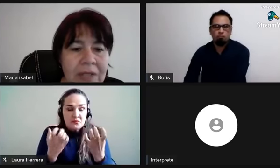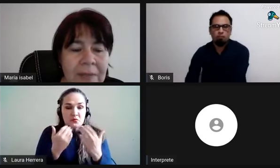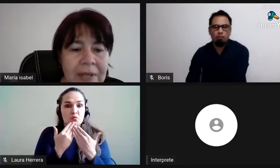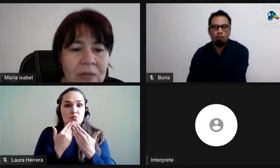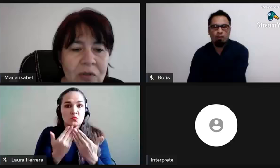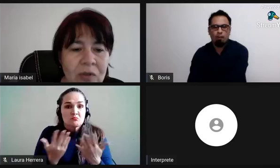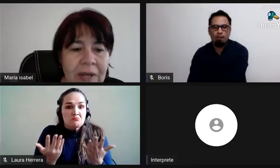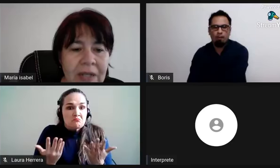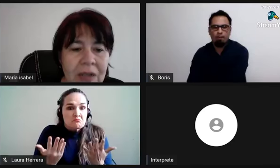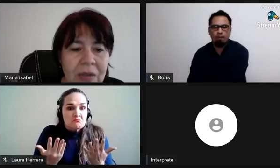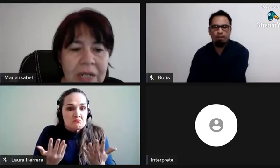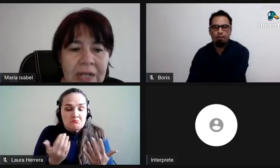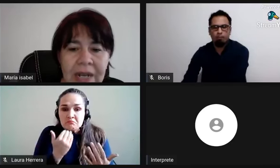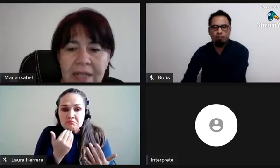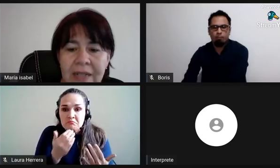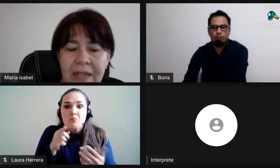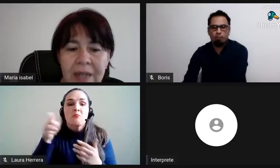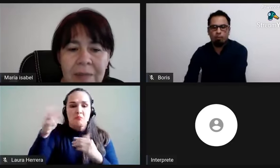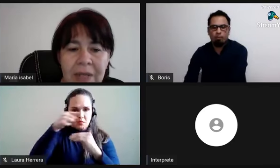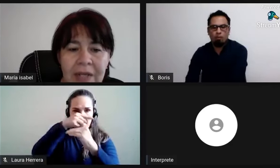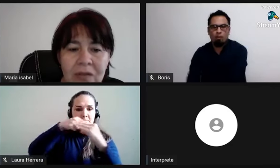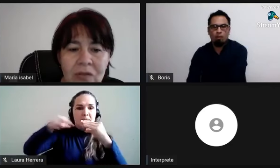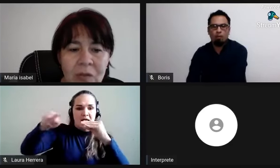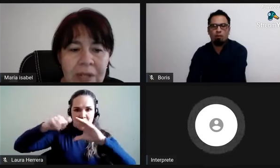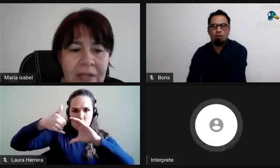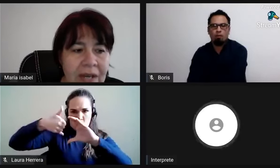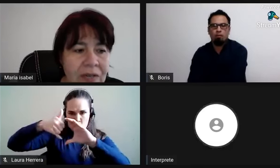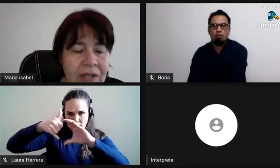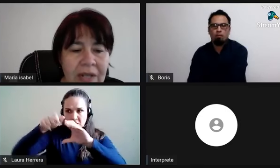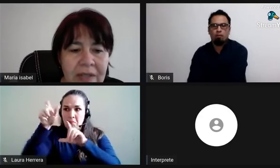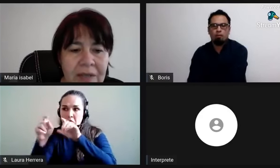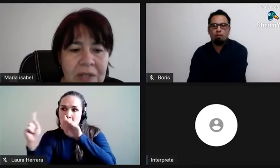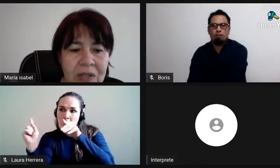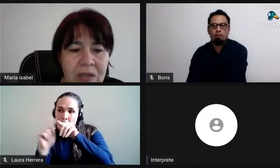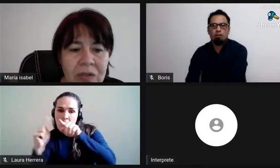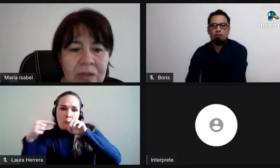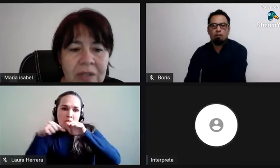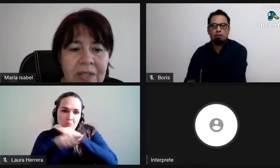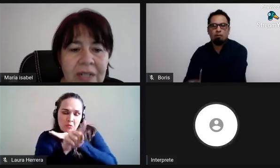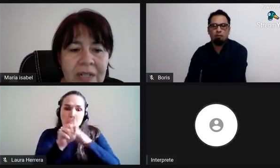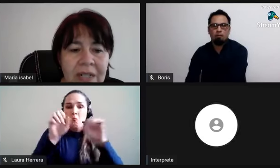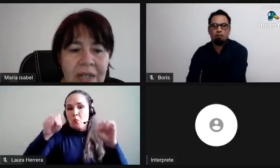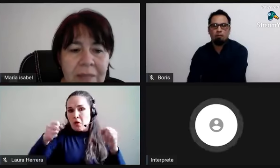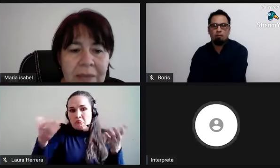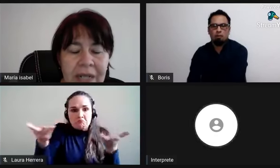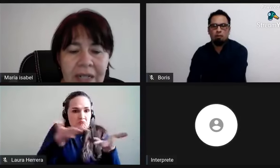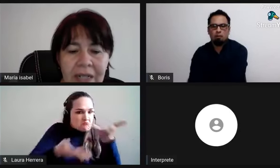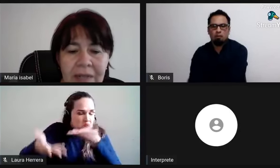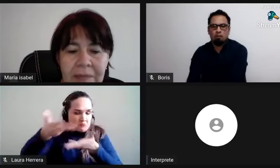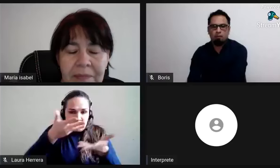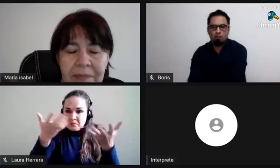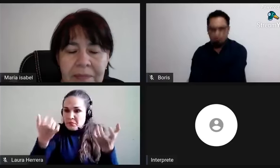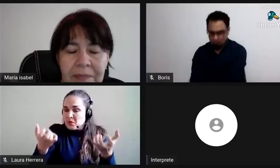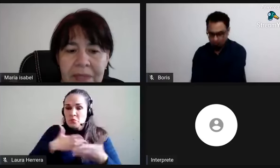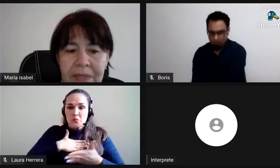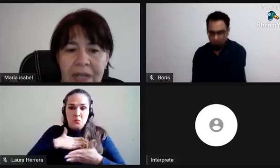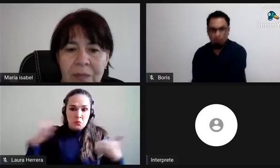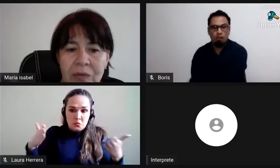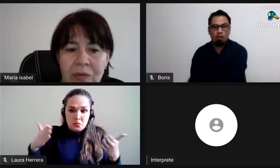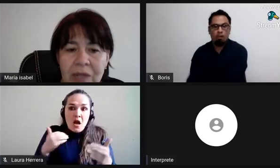WhatsApp le hemos compartido el enlace, también en los comentarios de la transmisión, para que tengan la